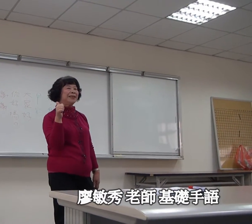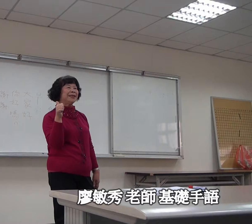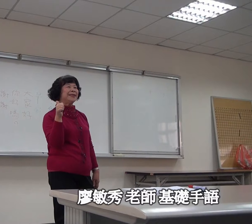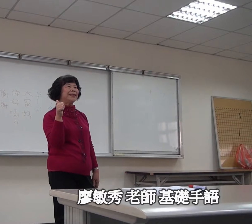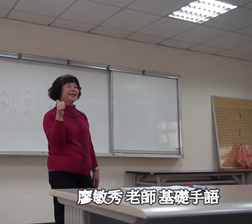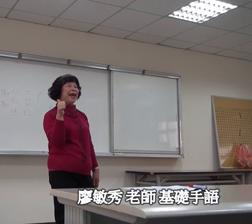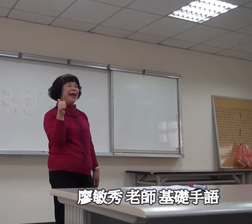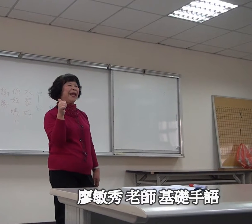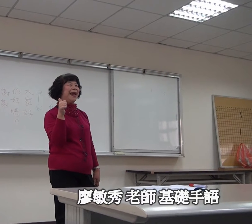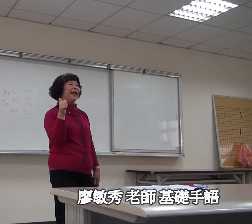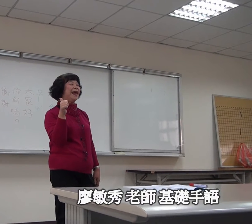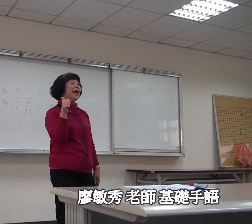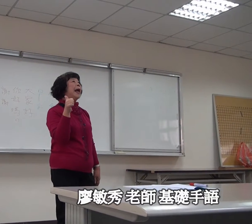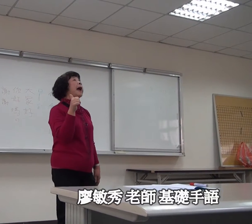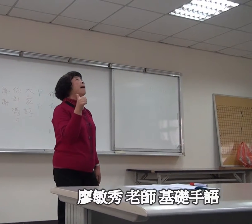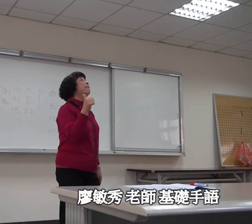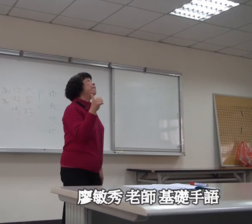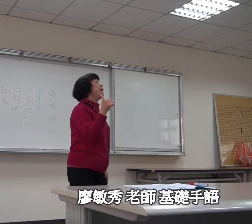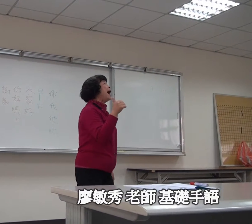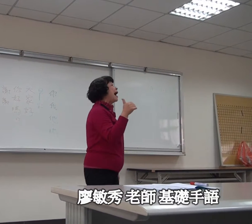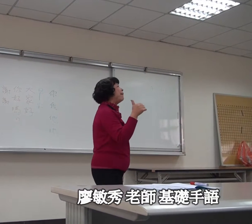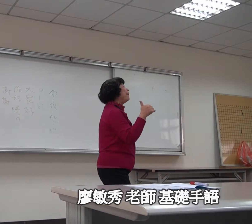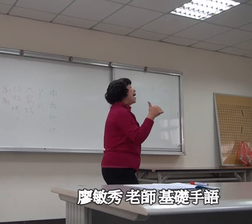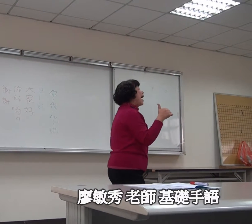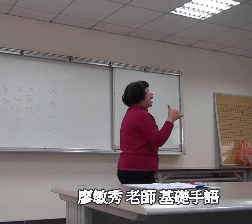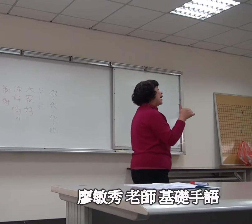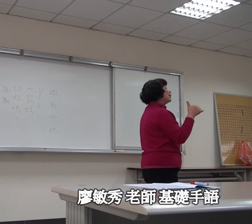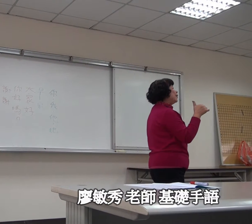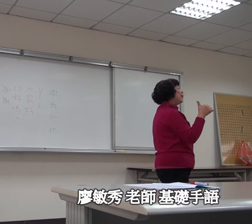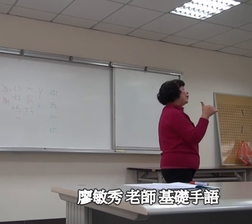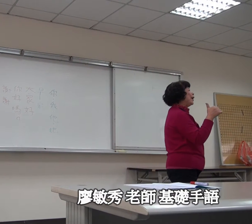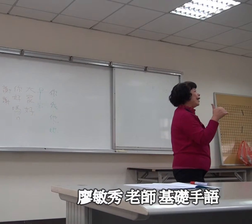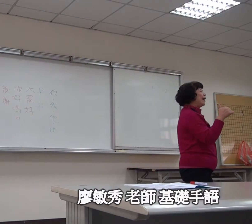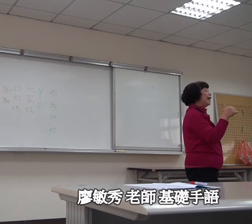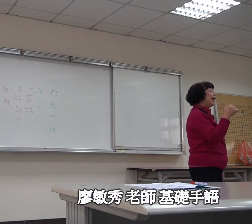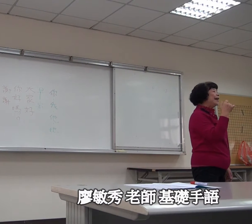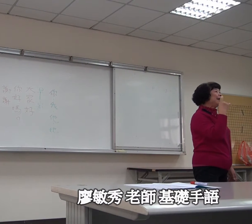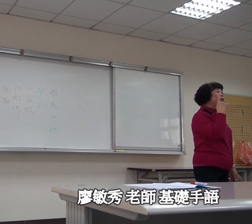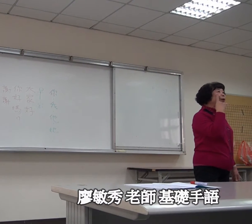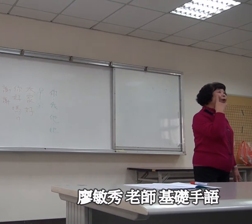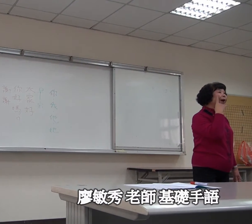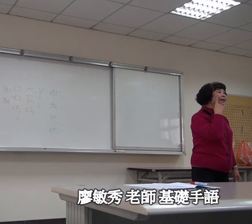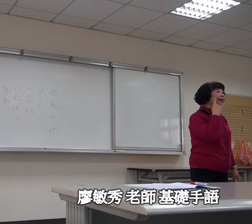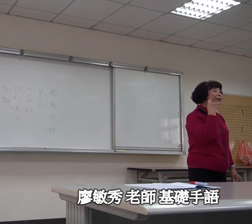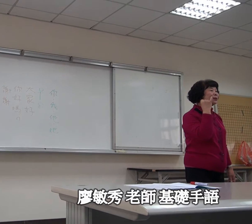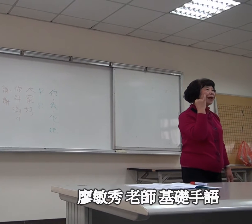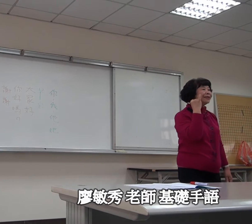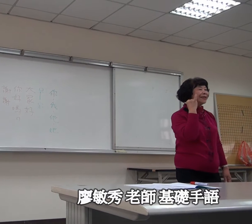生是谁？ 爸爸。 对。那如果画一下出来这个